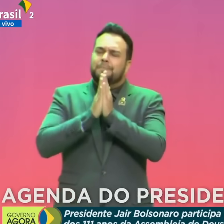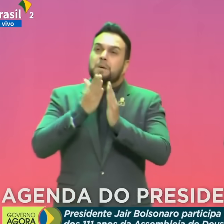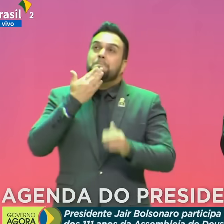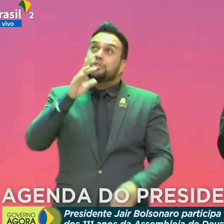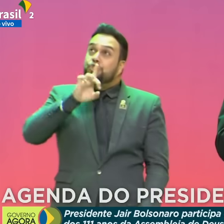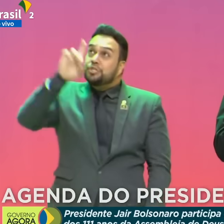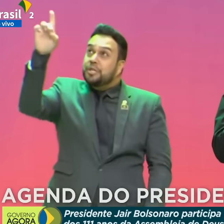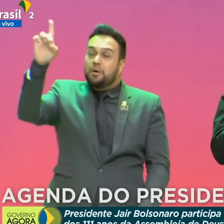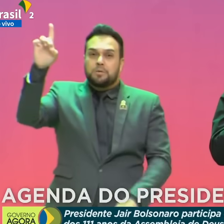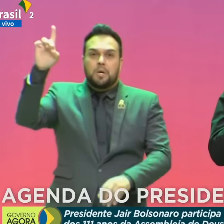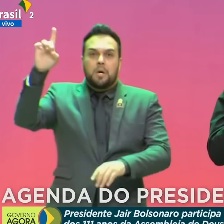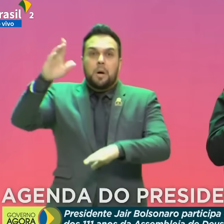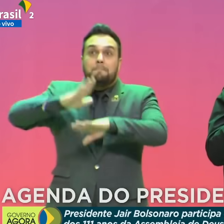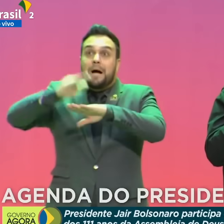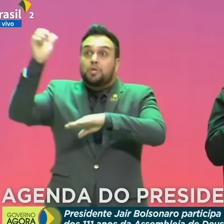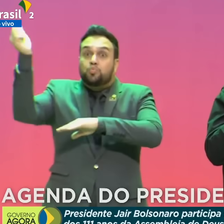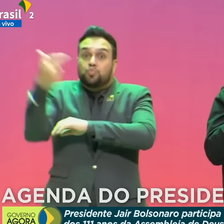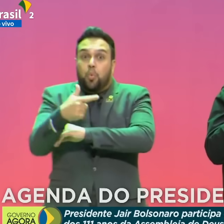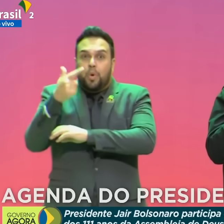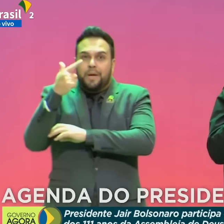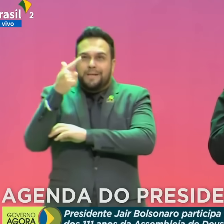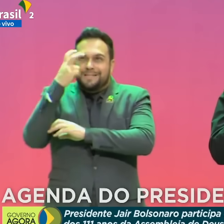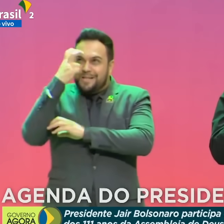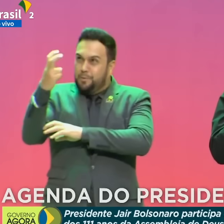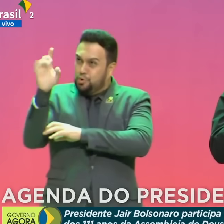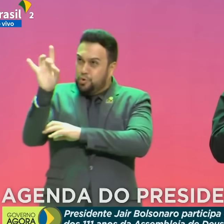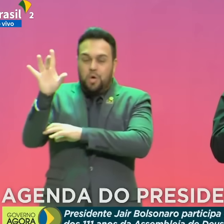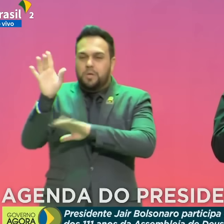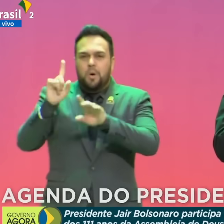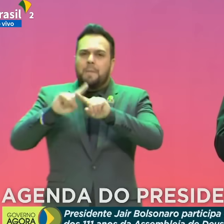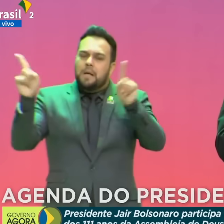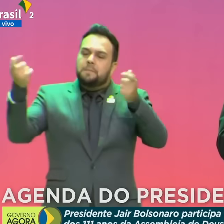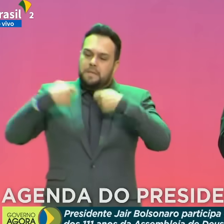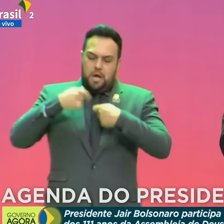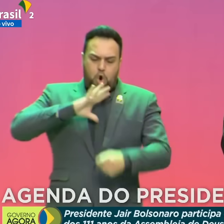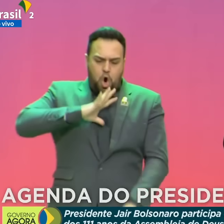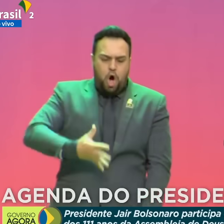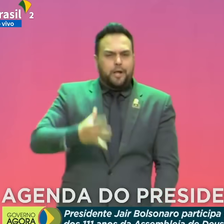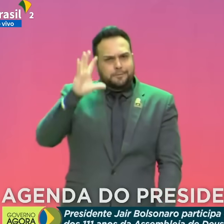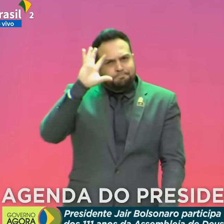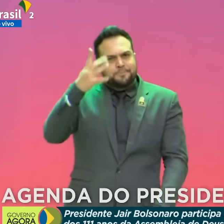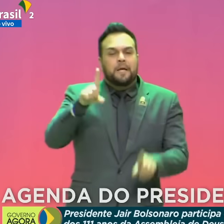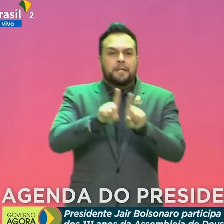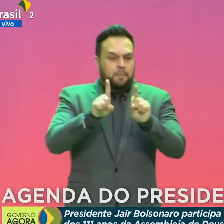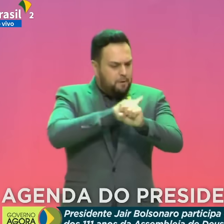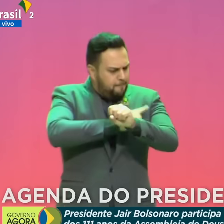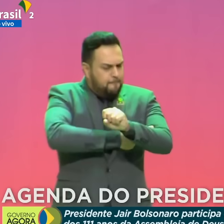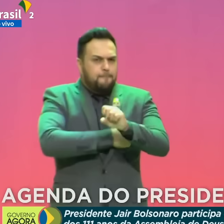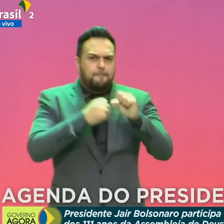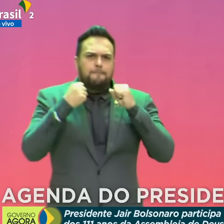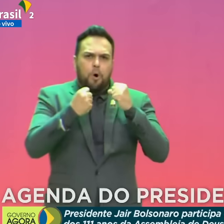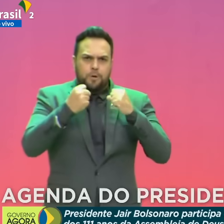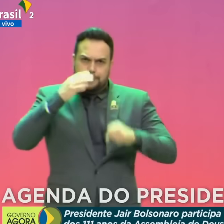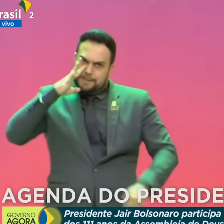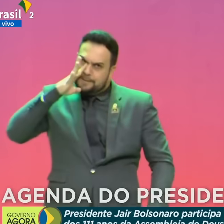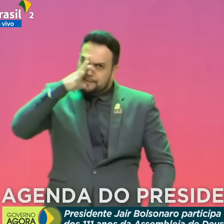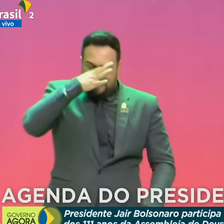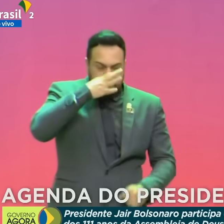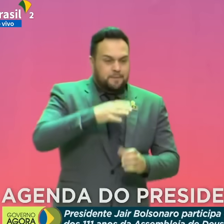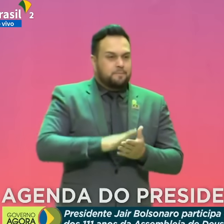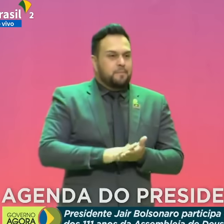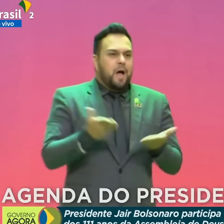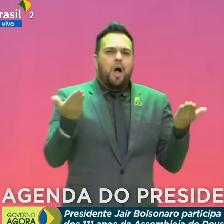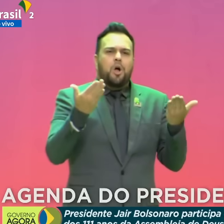sabedoria, coragem para decidir e força para resistir. E encerro